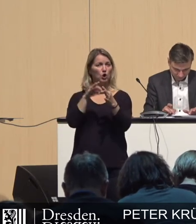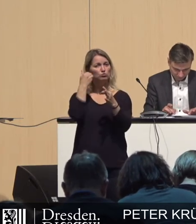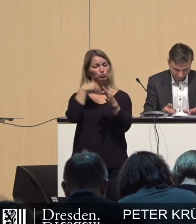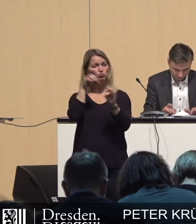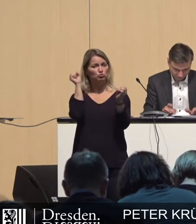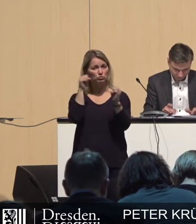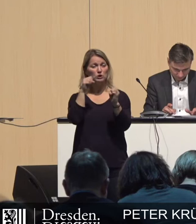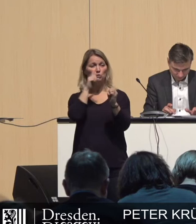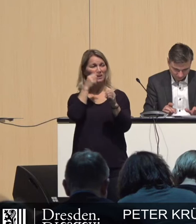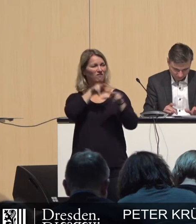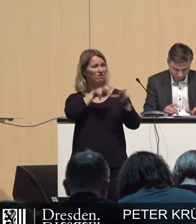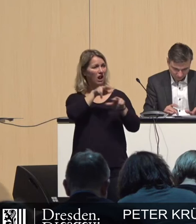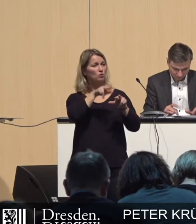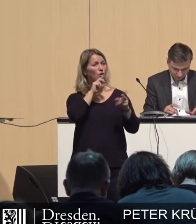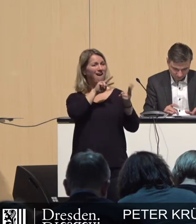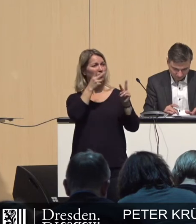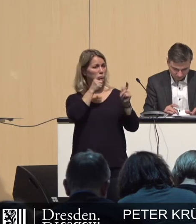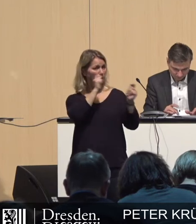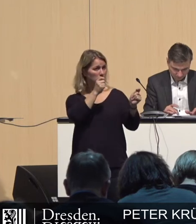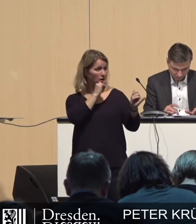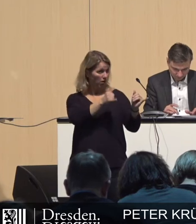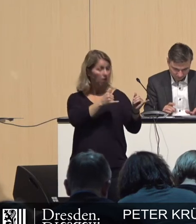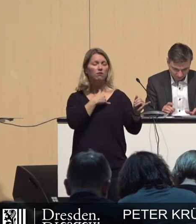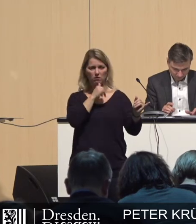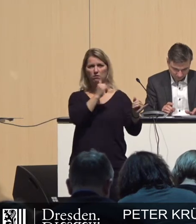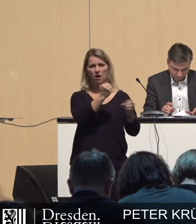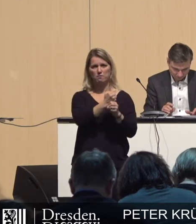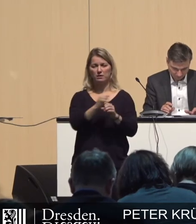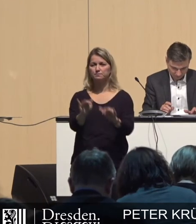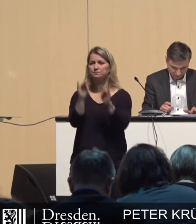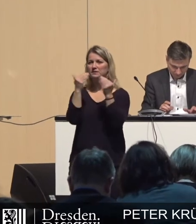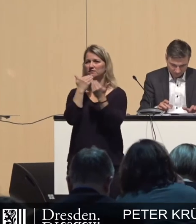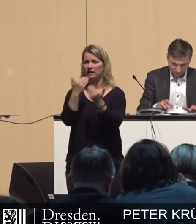Änderungsantrag der Verwaltung zu. Wir werden dies tun. Vielen Dank für Ihre Aufmerksamkeit.